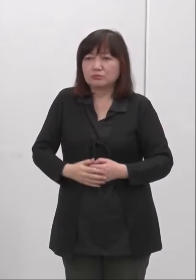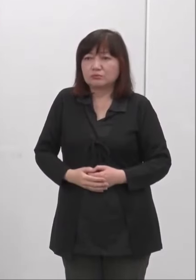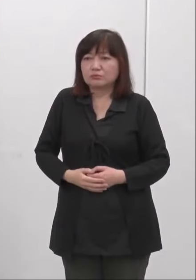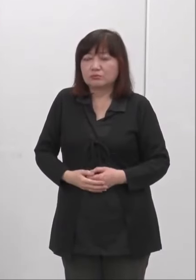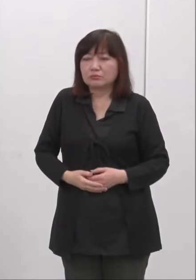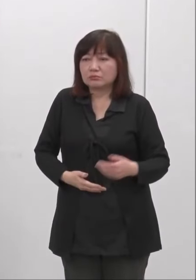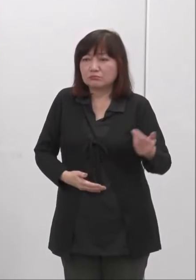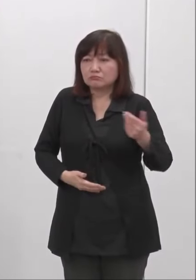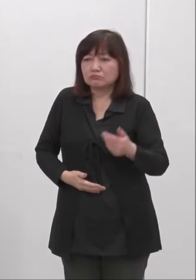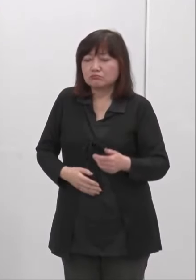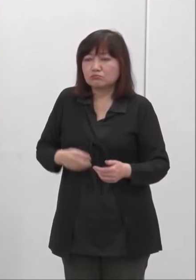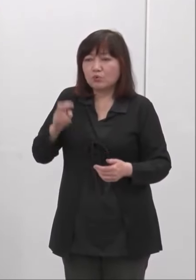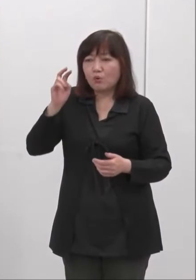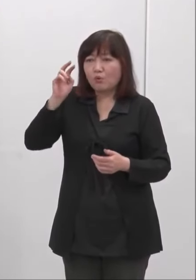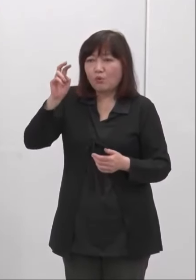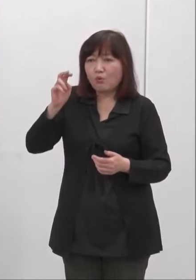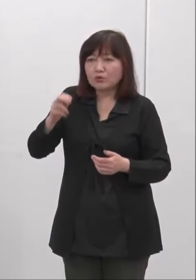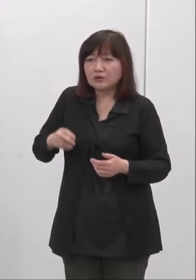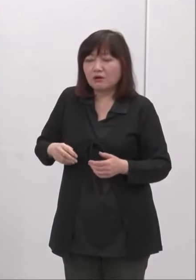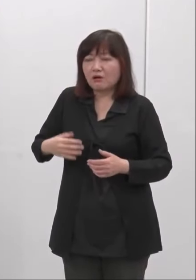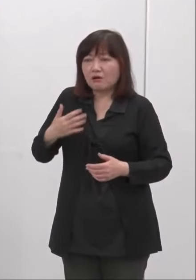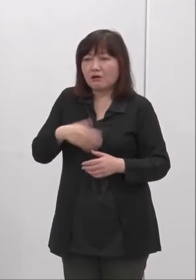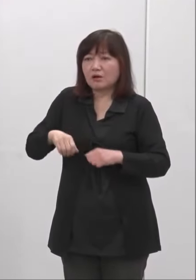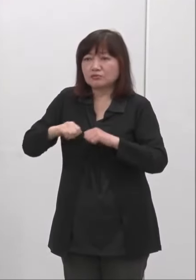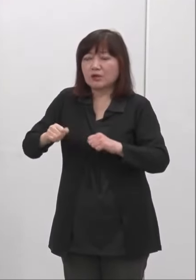大阪ヘルスケアパビリオンは杭は打ってませんでしたか。